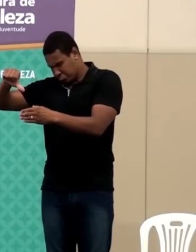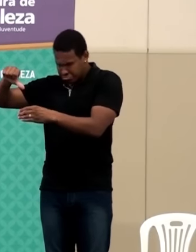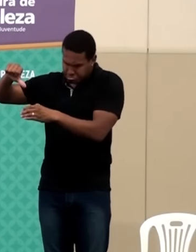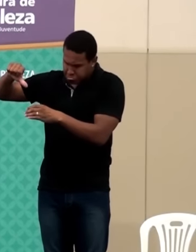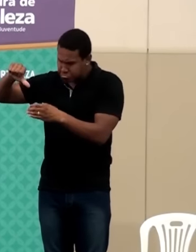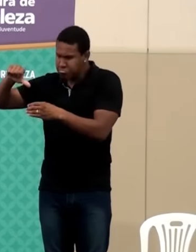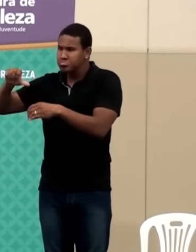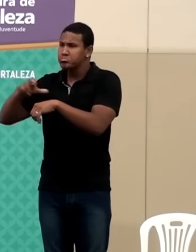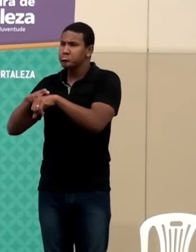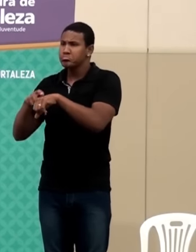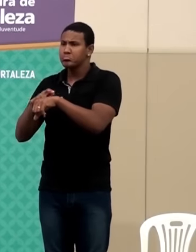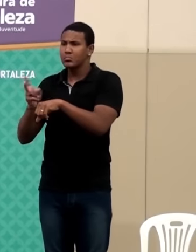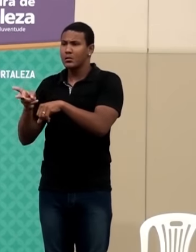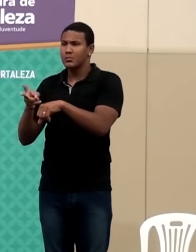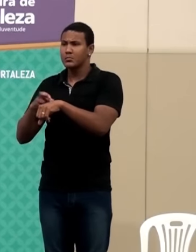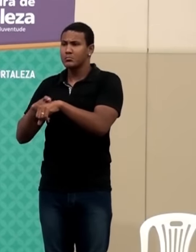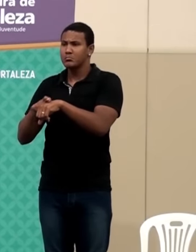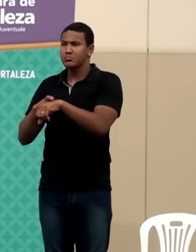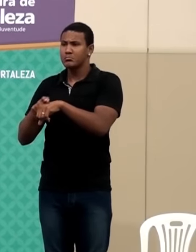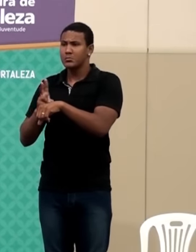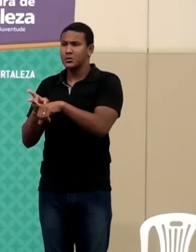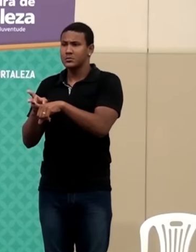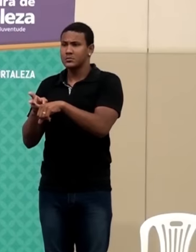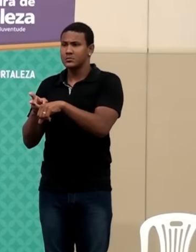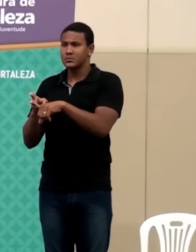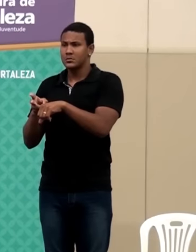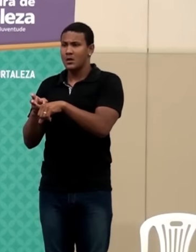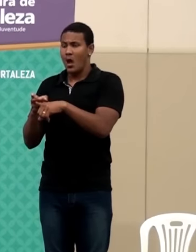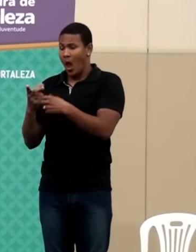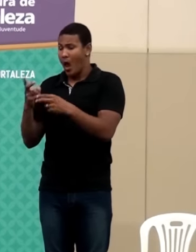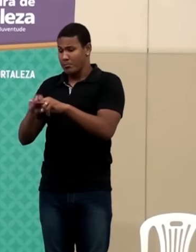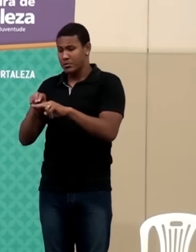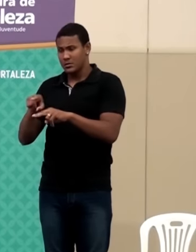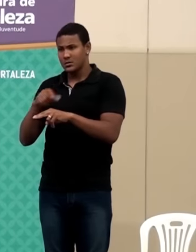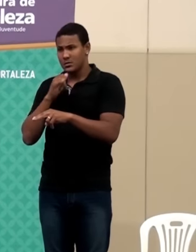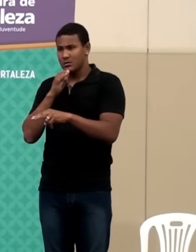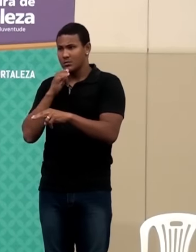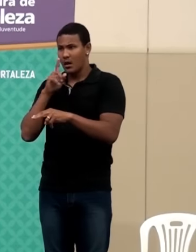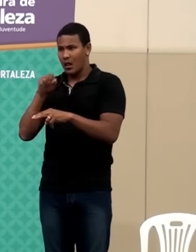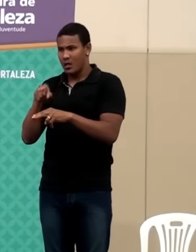no, do ladinho, meio neutro. Onde tem o